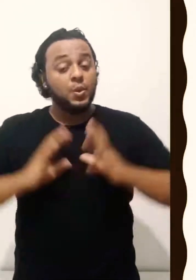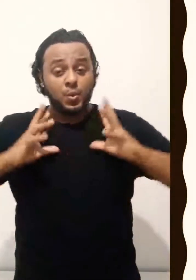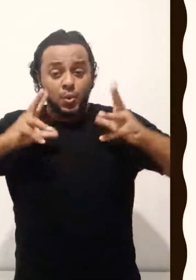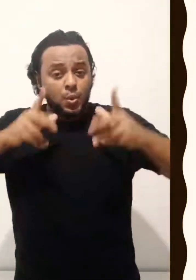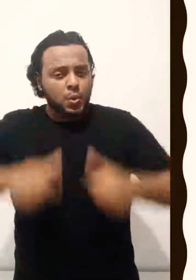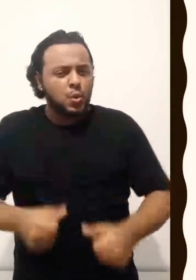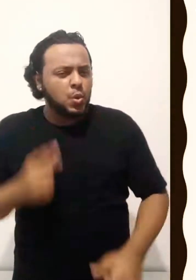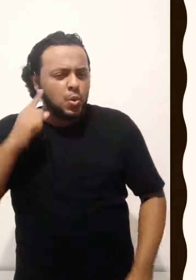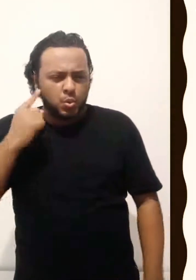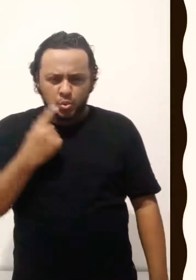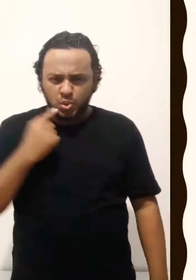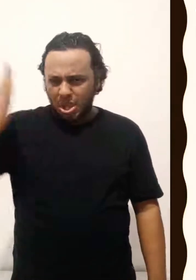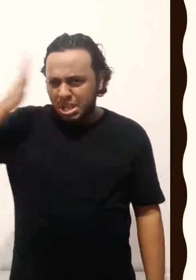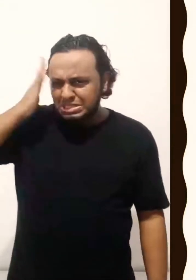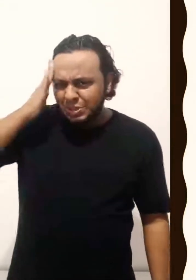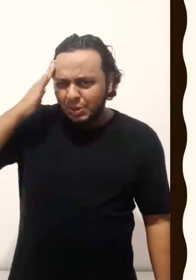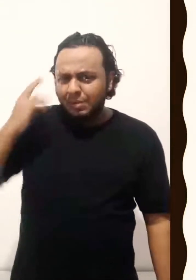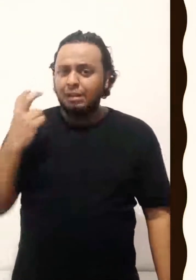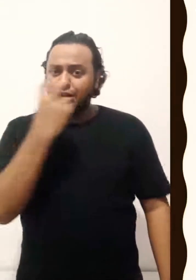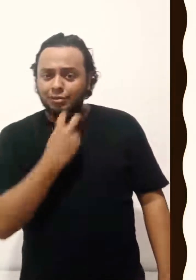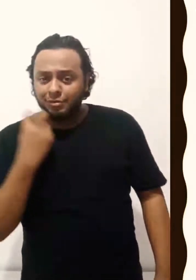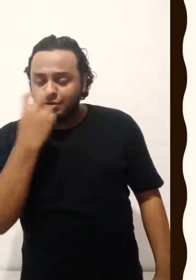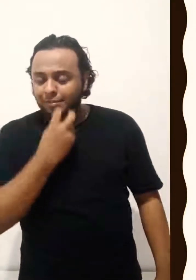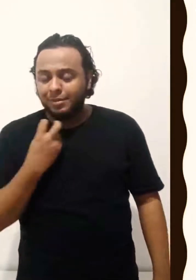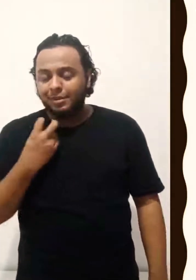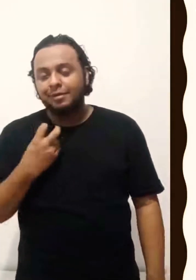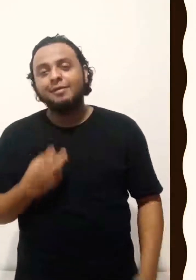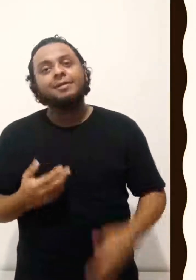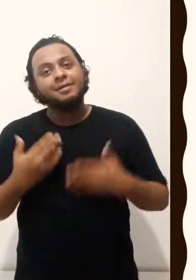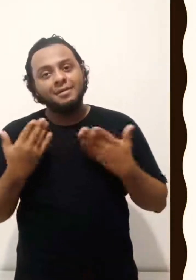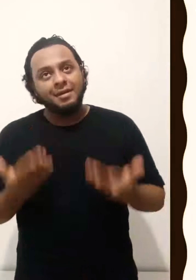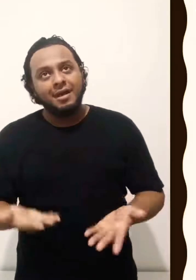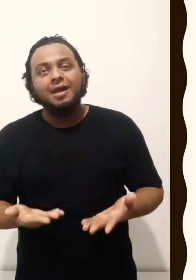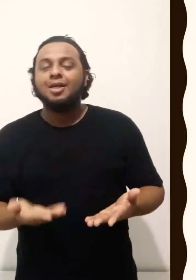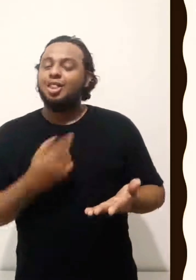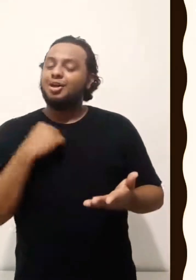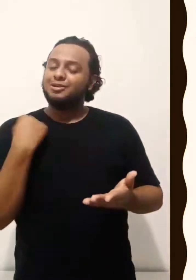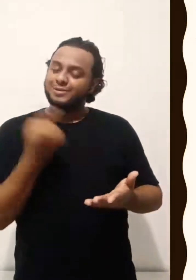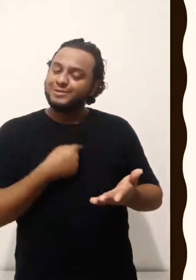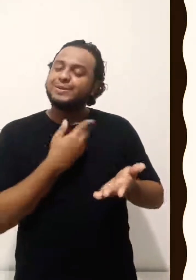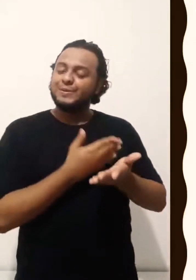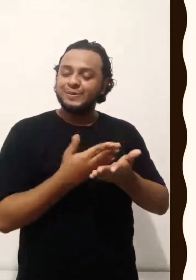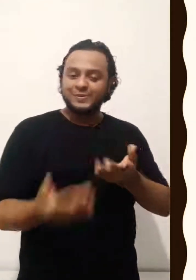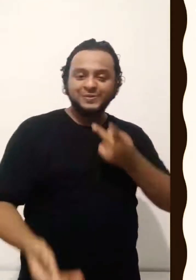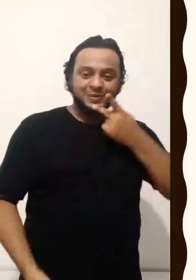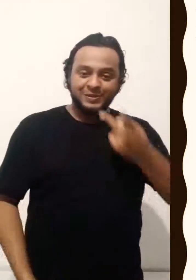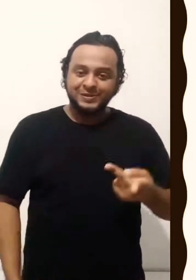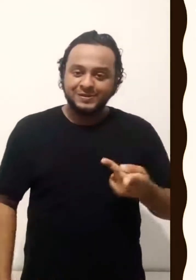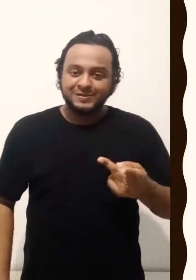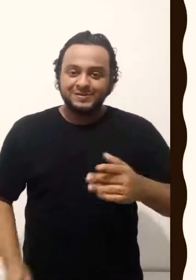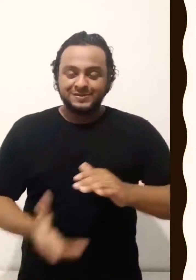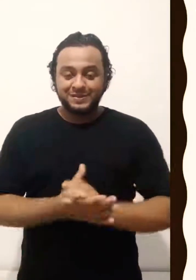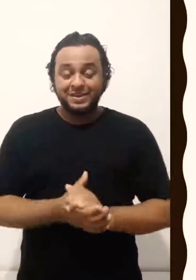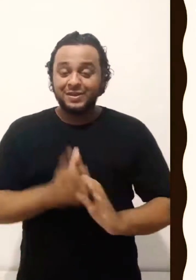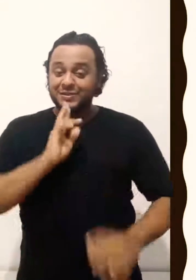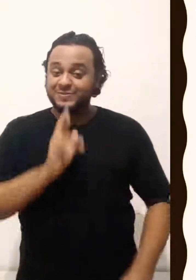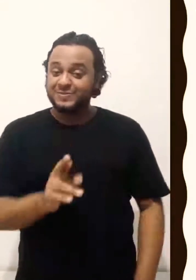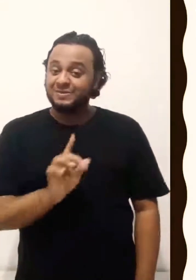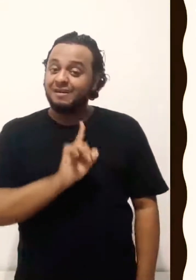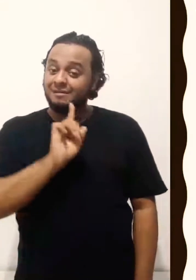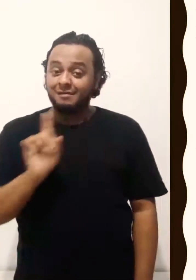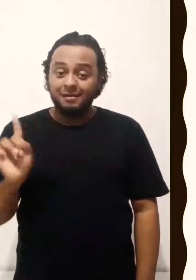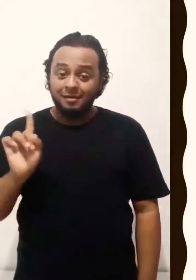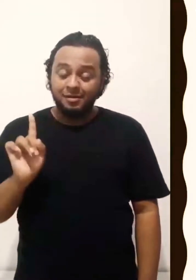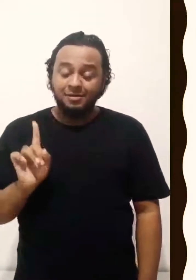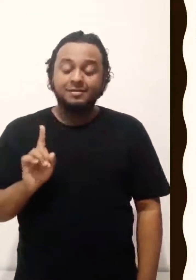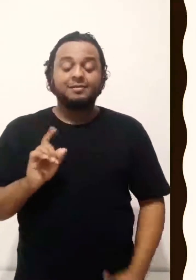Todos os surdos fazem leitura labial? Isso daí foi algo que a gente iniciou falando, né? A resposta é que